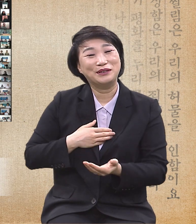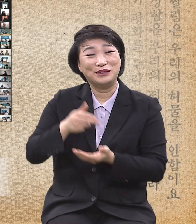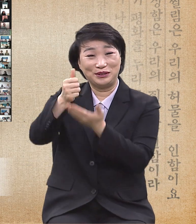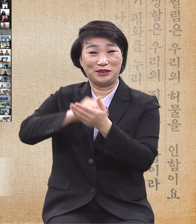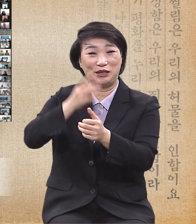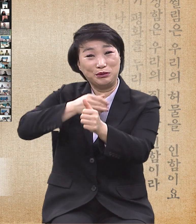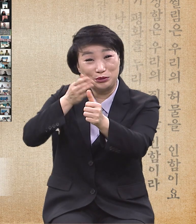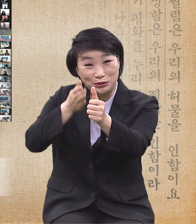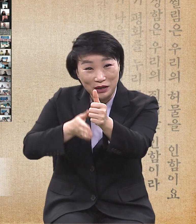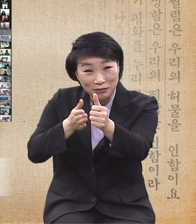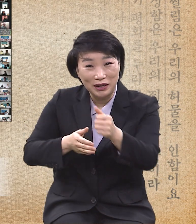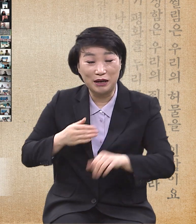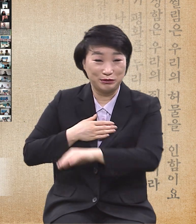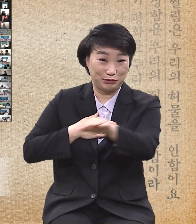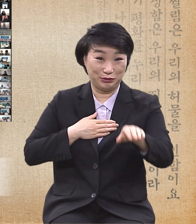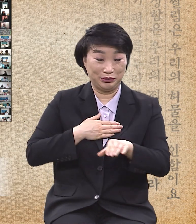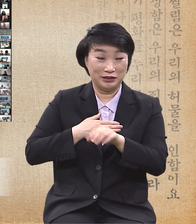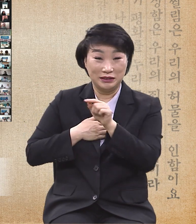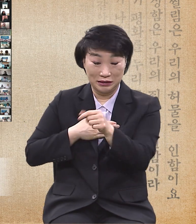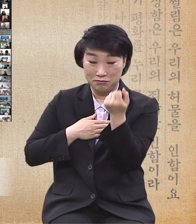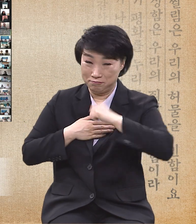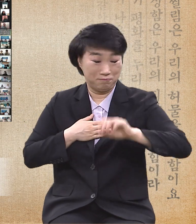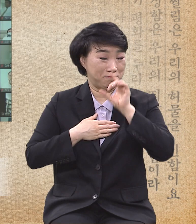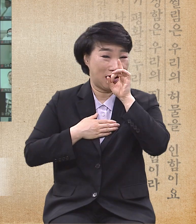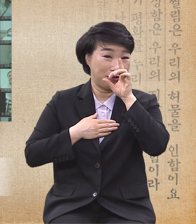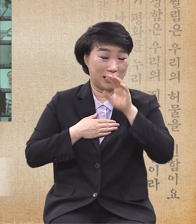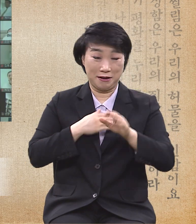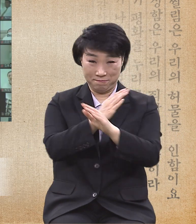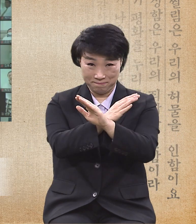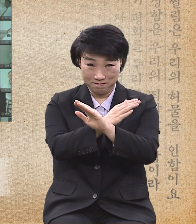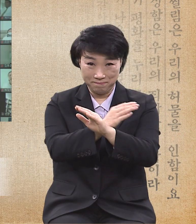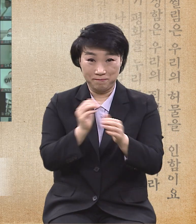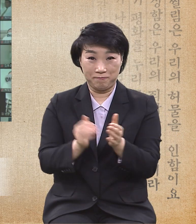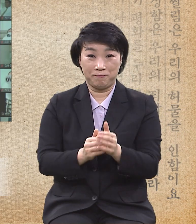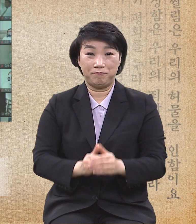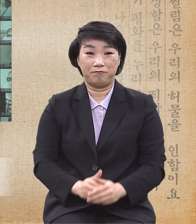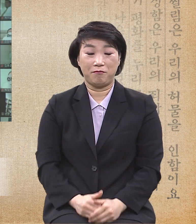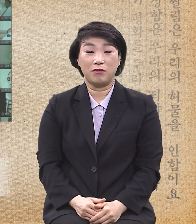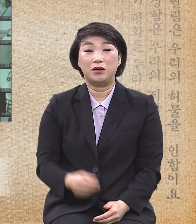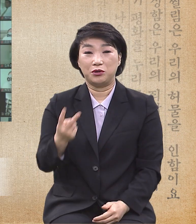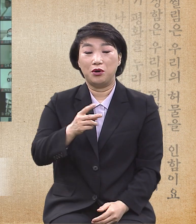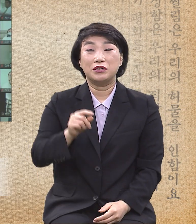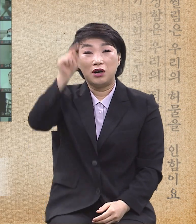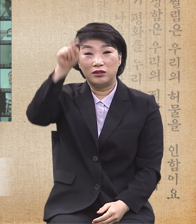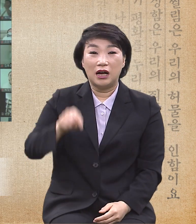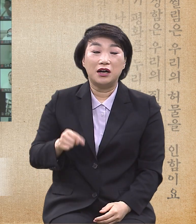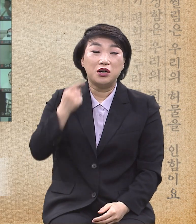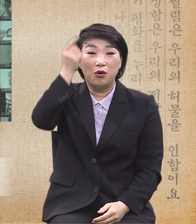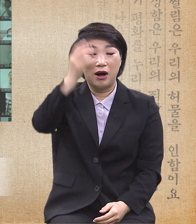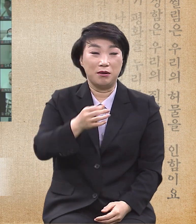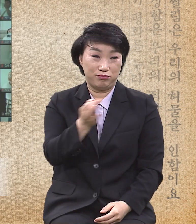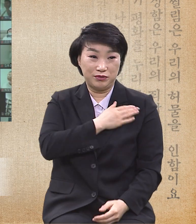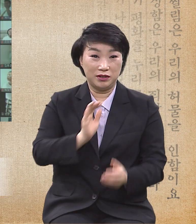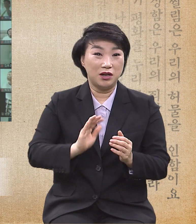축원합니다. 여러분 절대로 불순종하지 말아야 합니다. 또한 천하영광의 부귀영화를 다 준다고